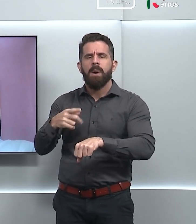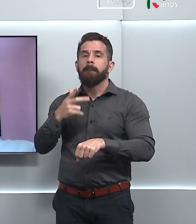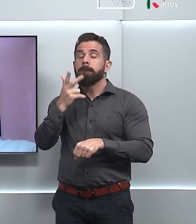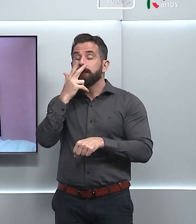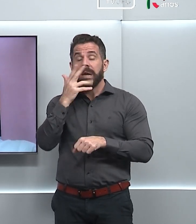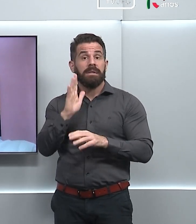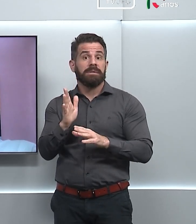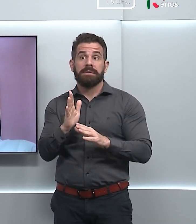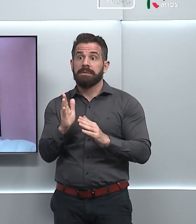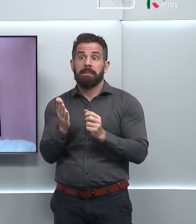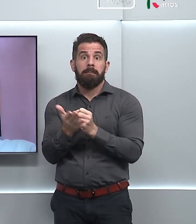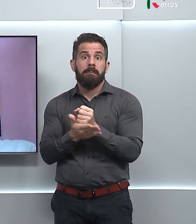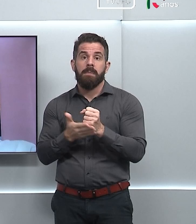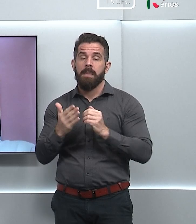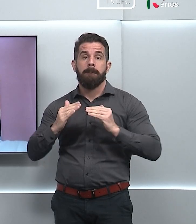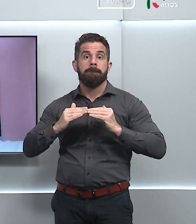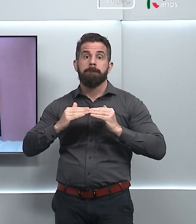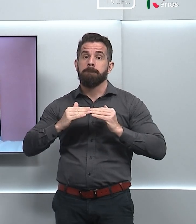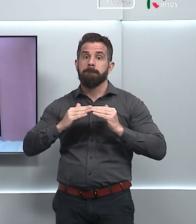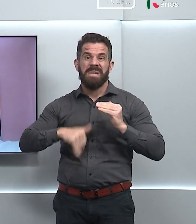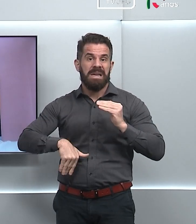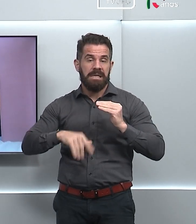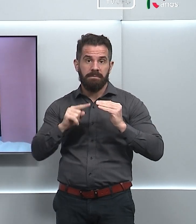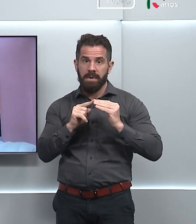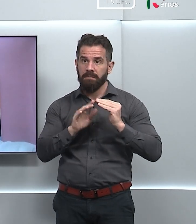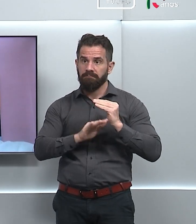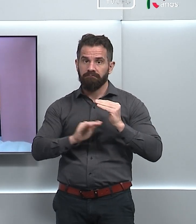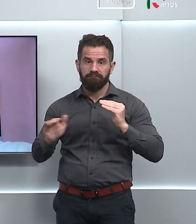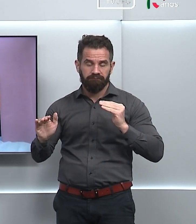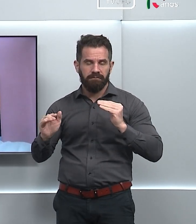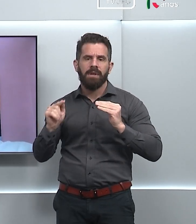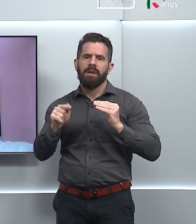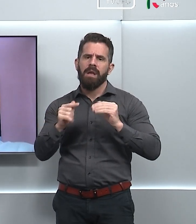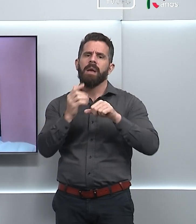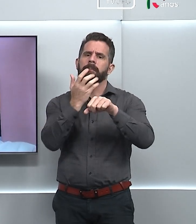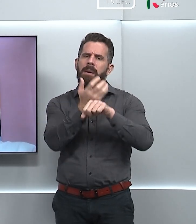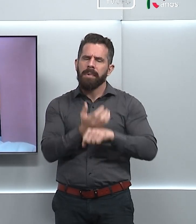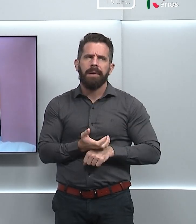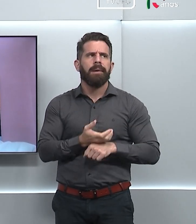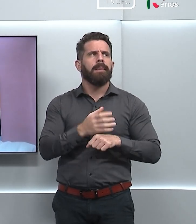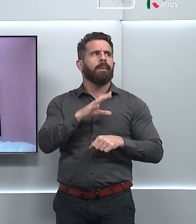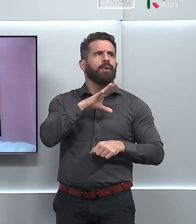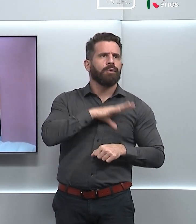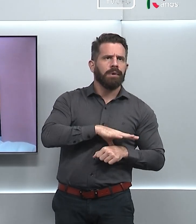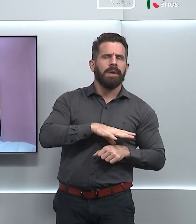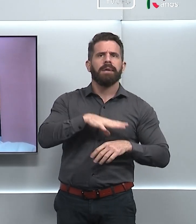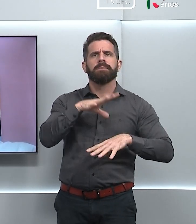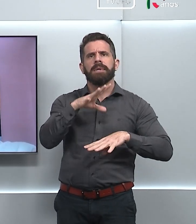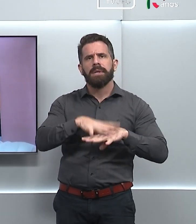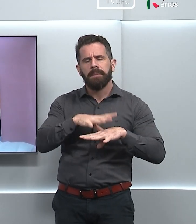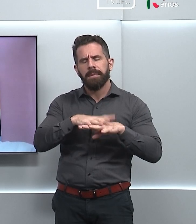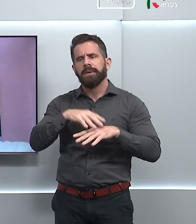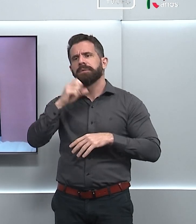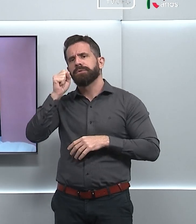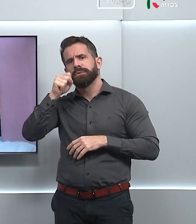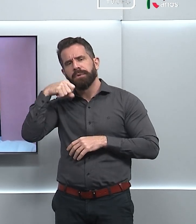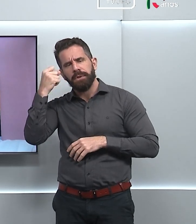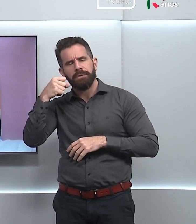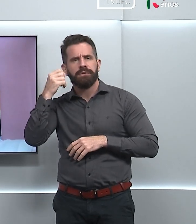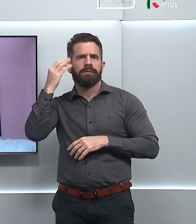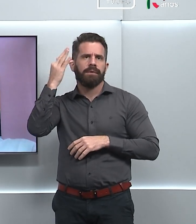mínima, uma carga horária máxima de formação geral básica, que são as disciplinas português, matemática, sociologia, filosofia, história,